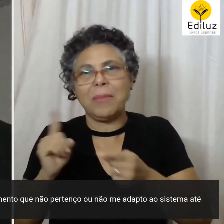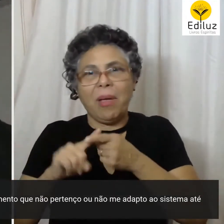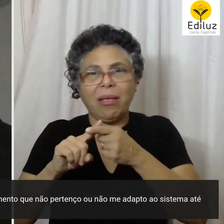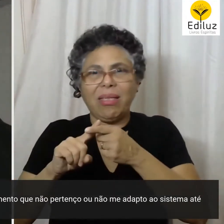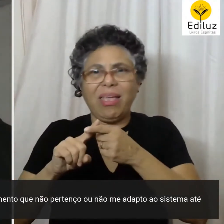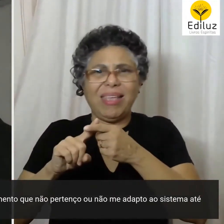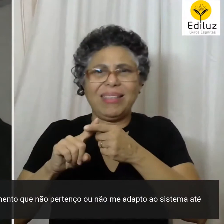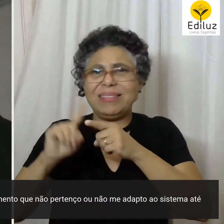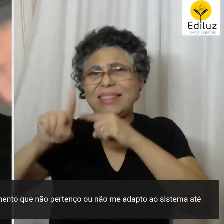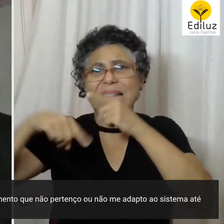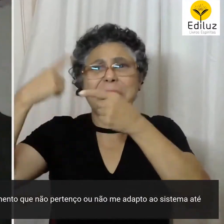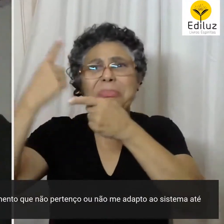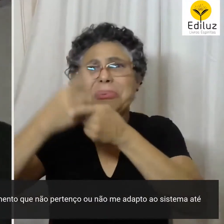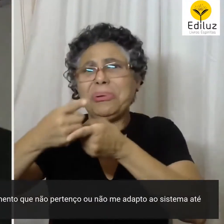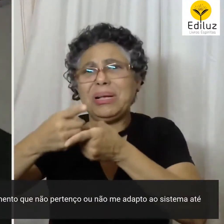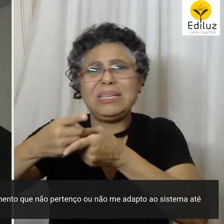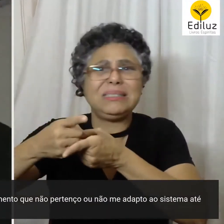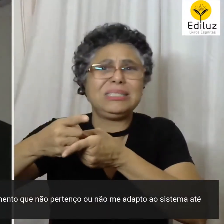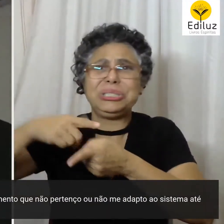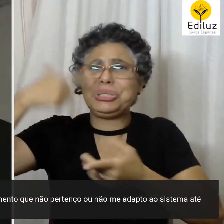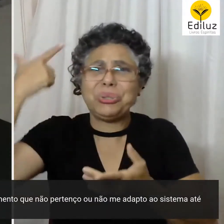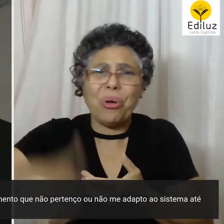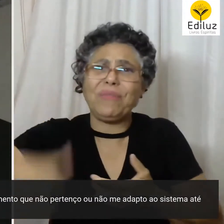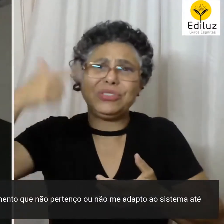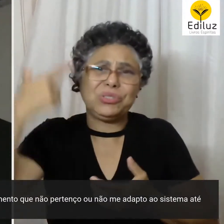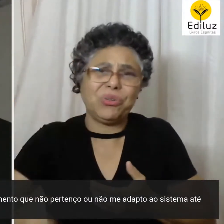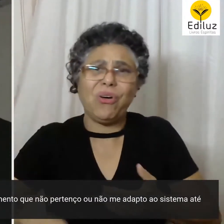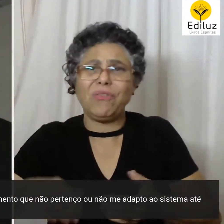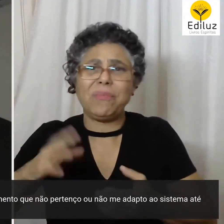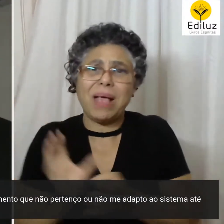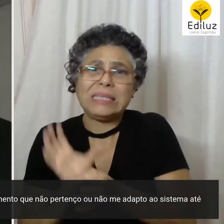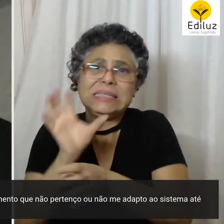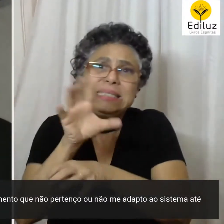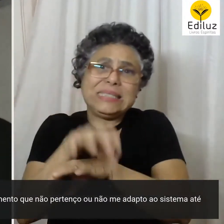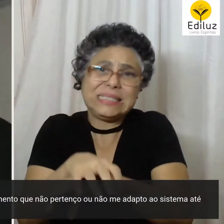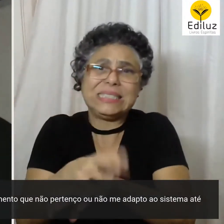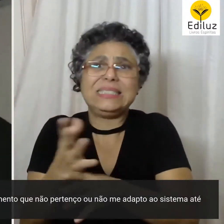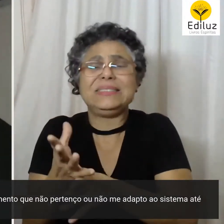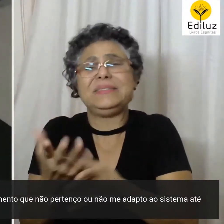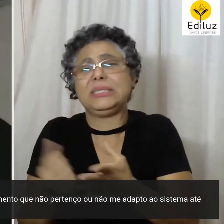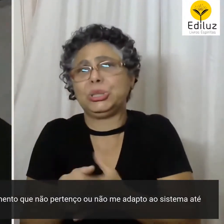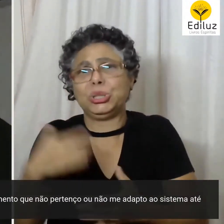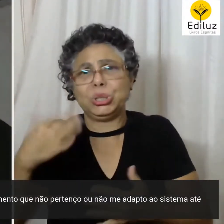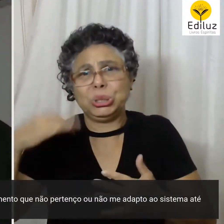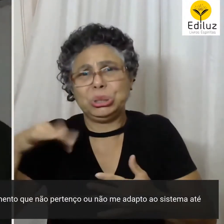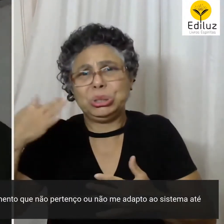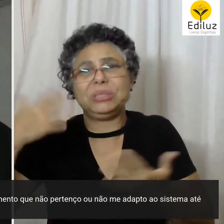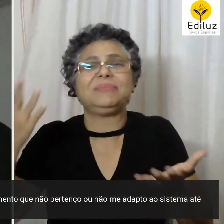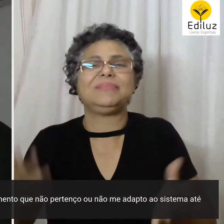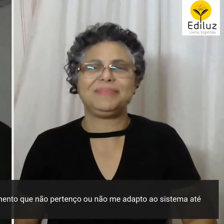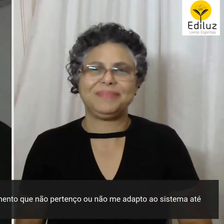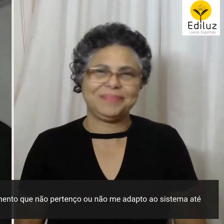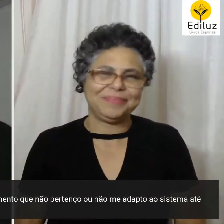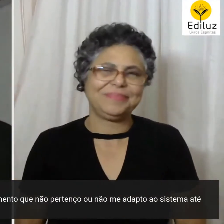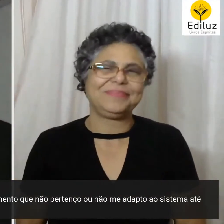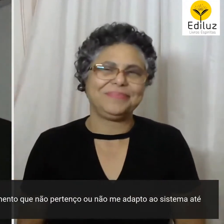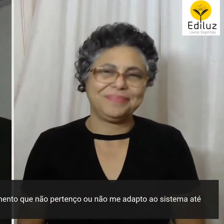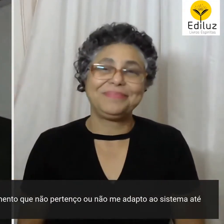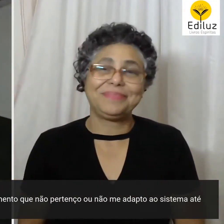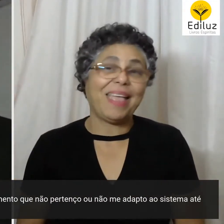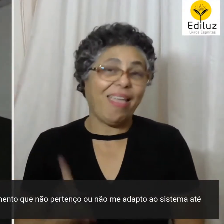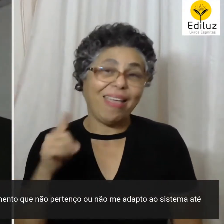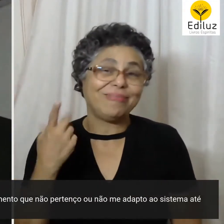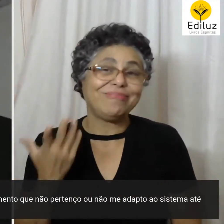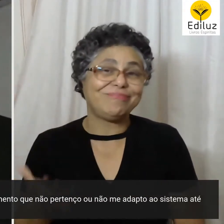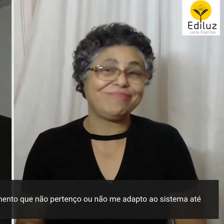por isso, não tem como fugir, numa situação mais agravada, com uma dor de uma magnitude maior. É assim.